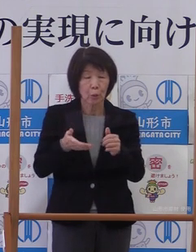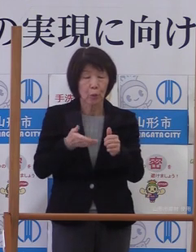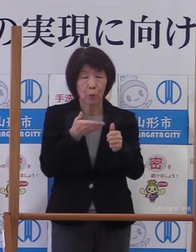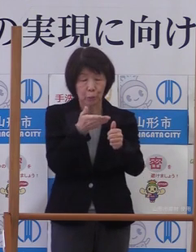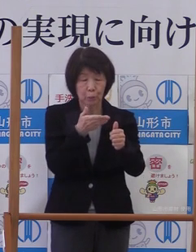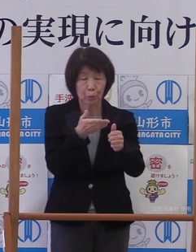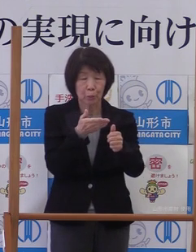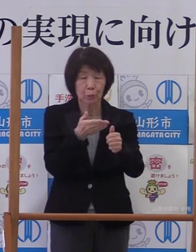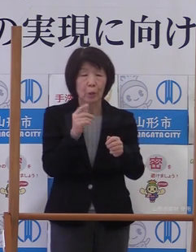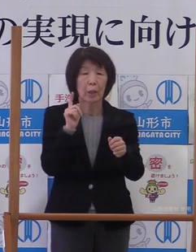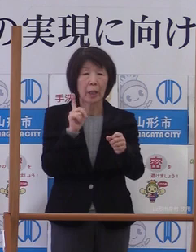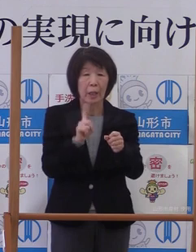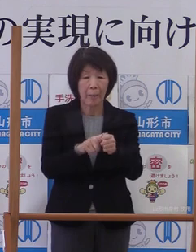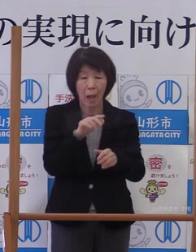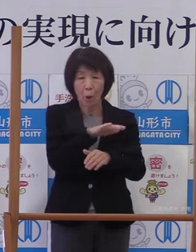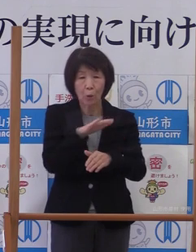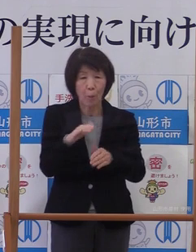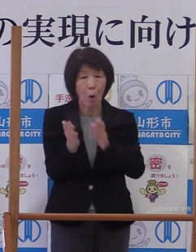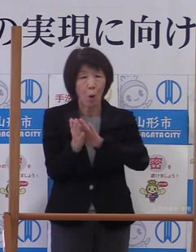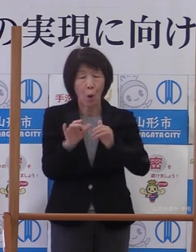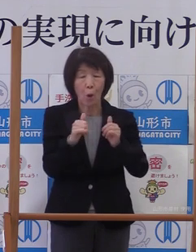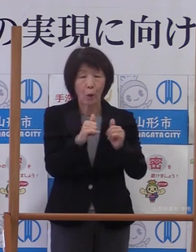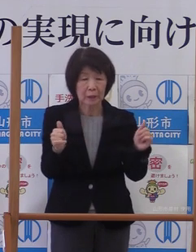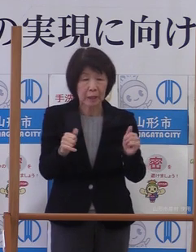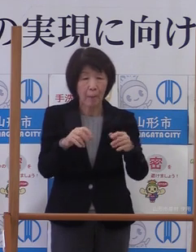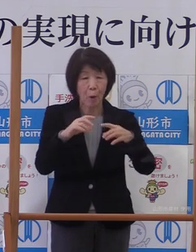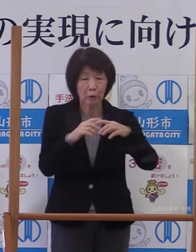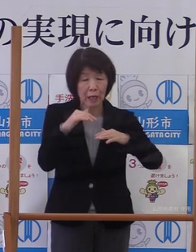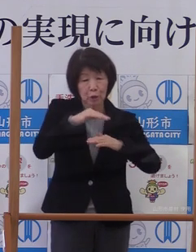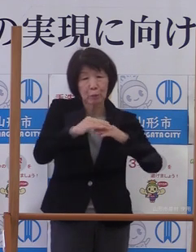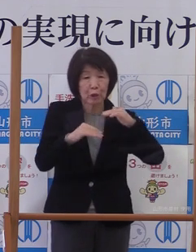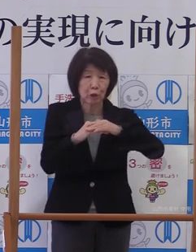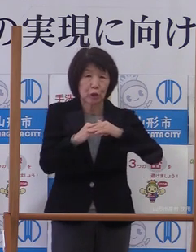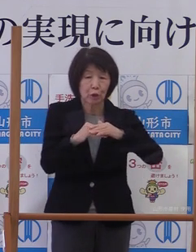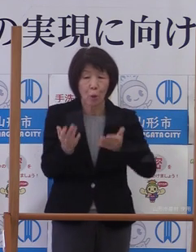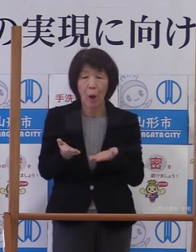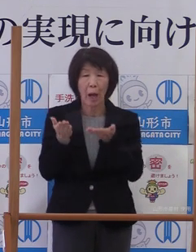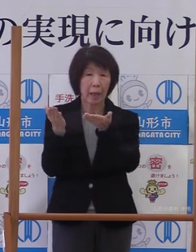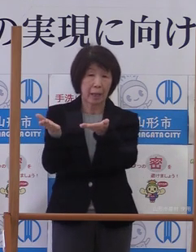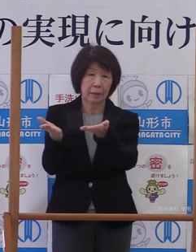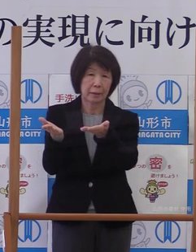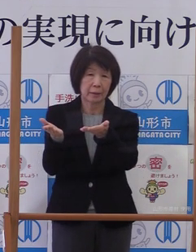進するため、用地に対し木製積み木を贈呈いたします。